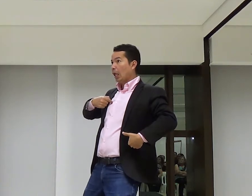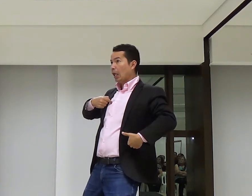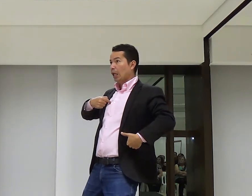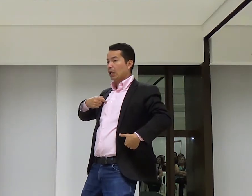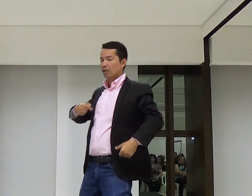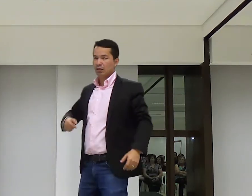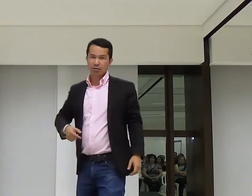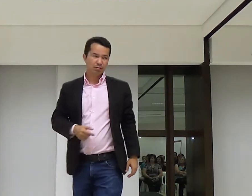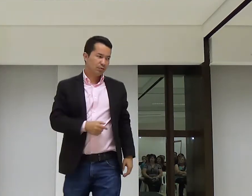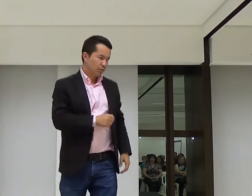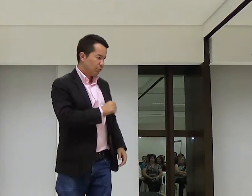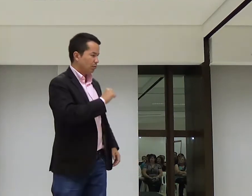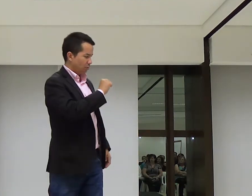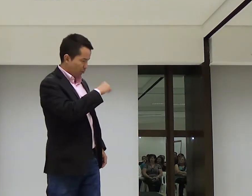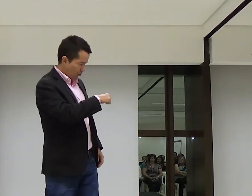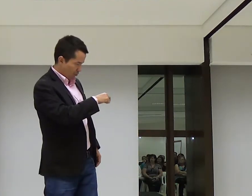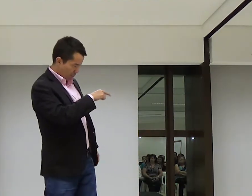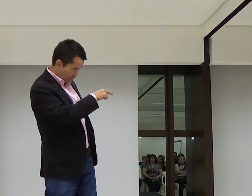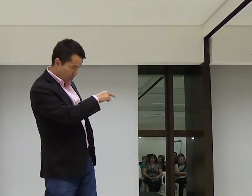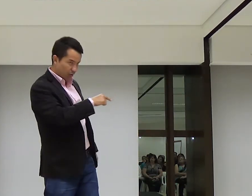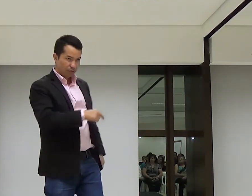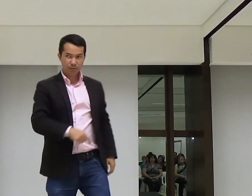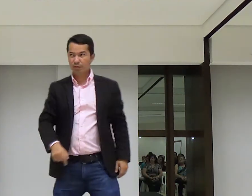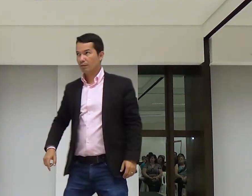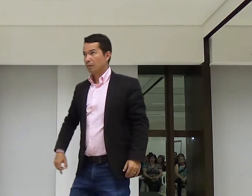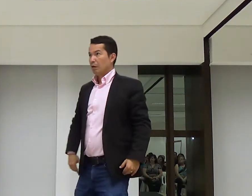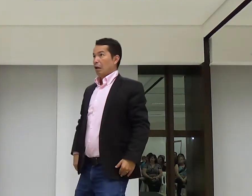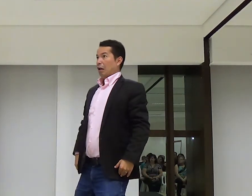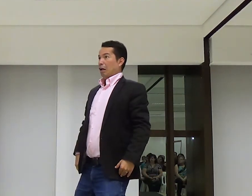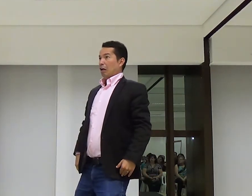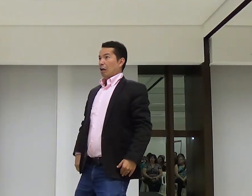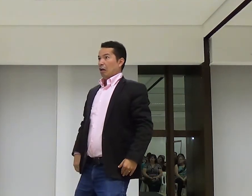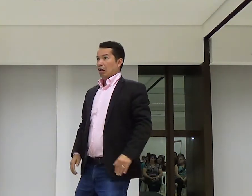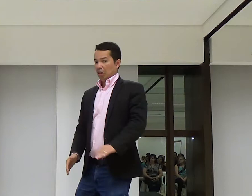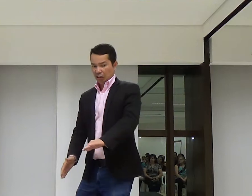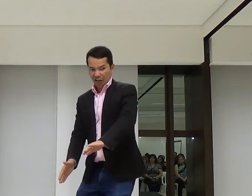fala: hã? Eu? Sim, você.